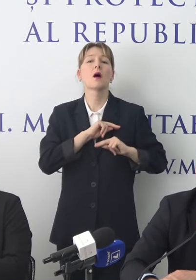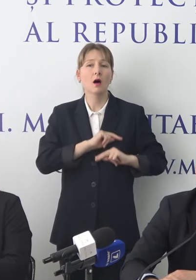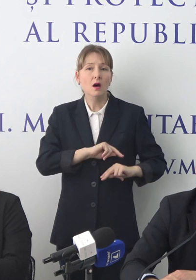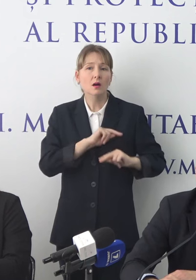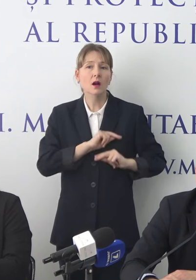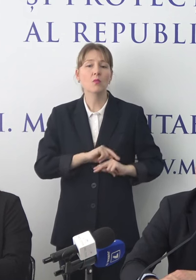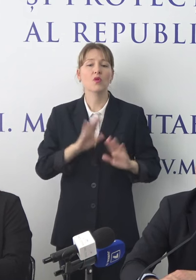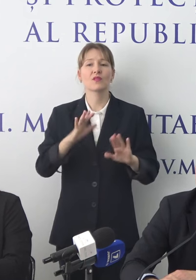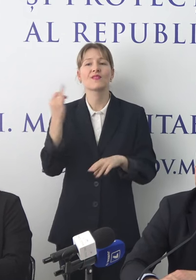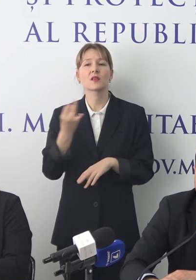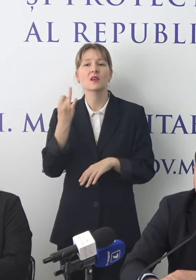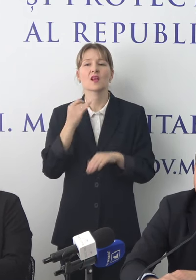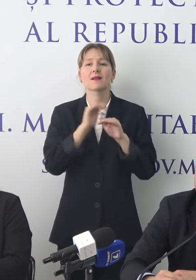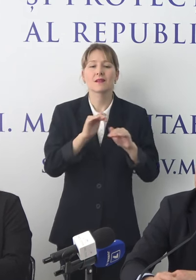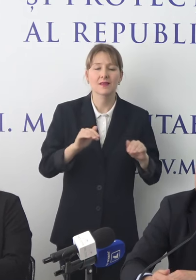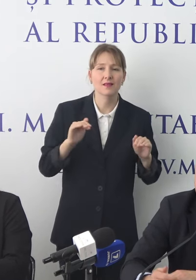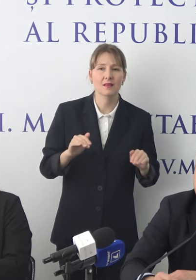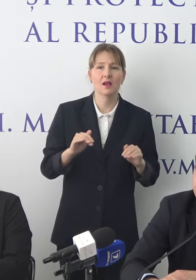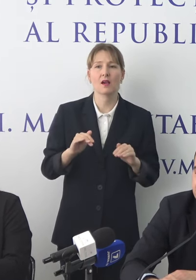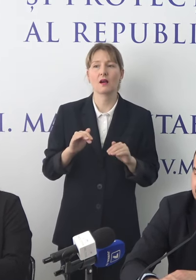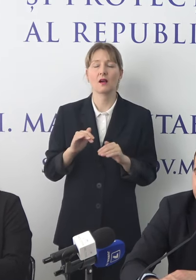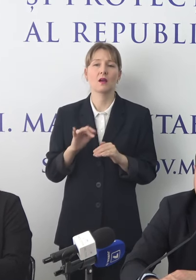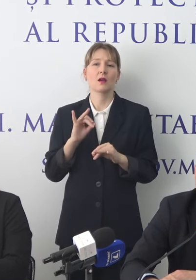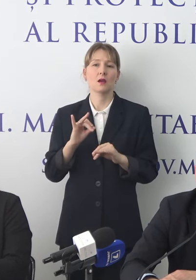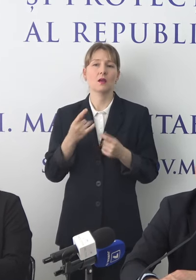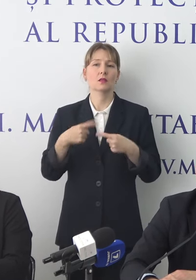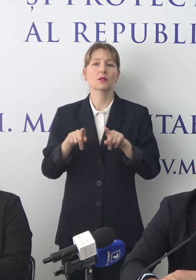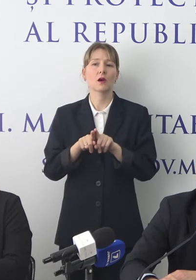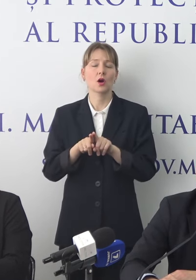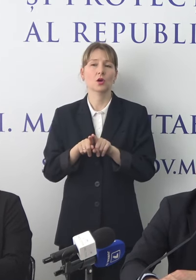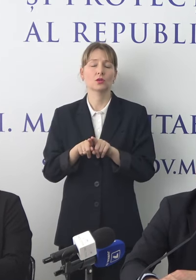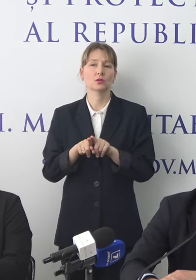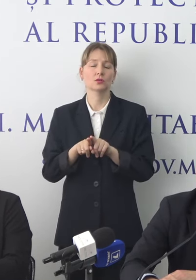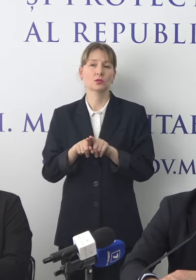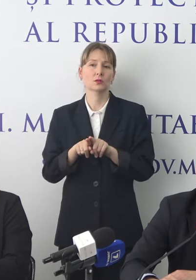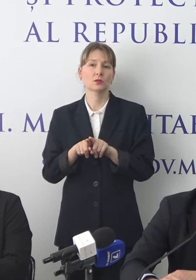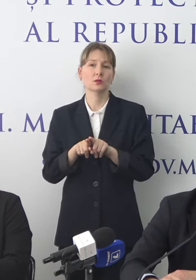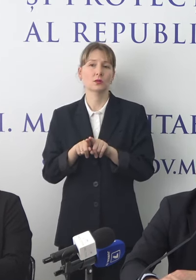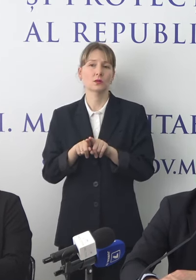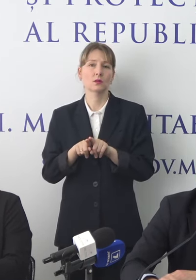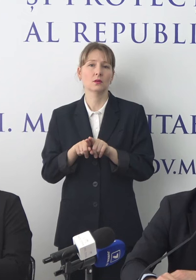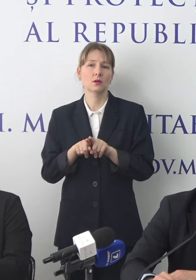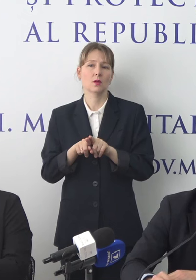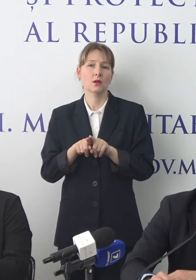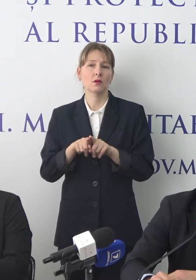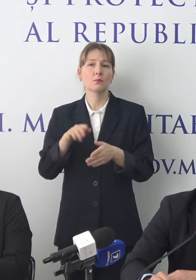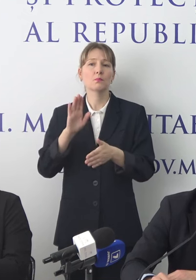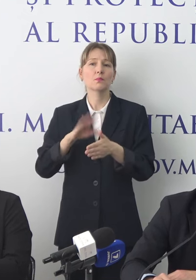în interesul copiilor fără a avea acele investiții de care colegii noștri au nevoie.